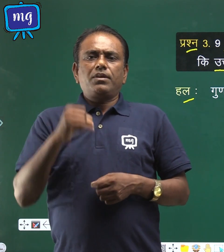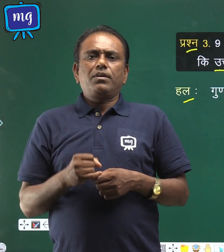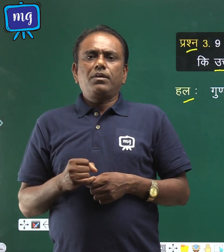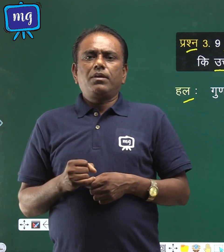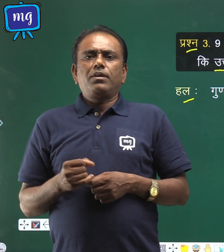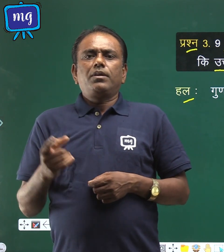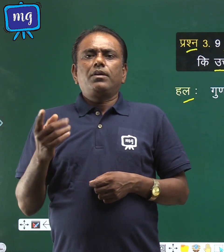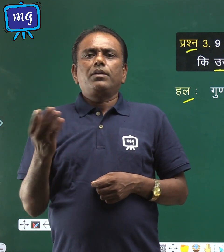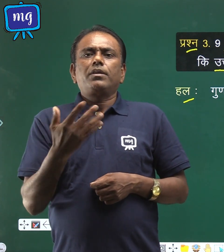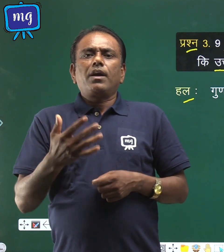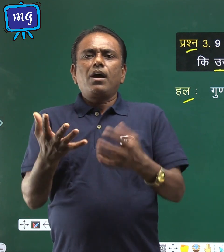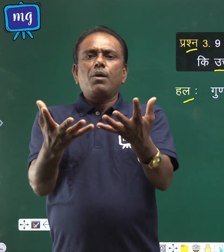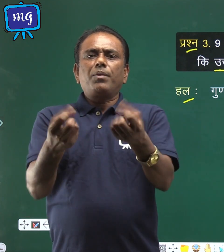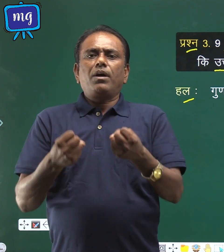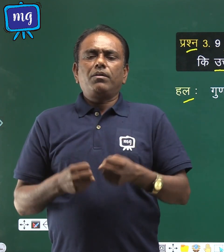क्या मिला?